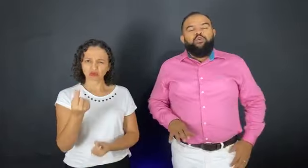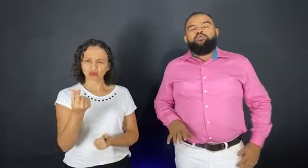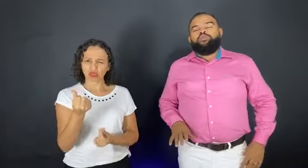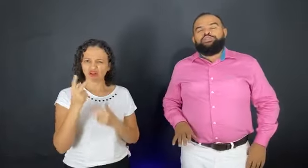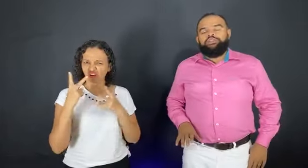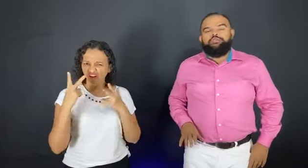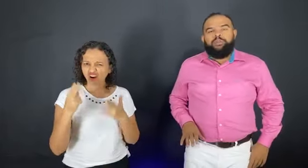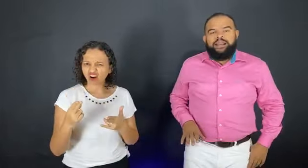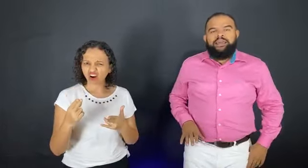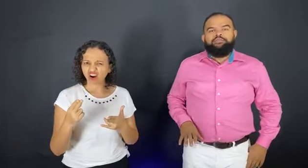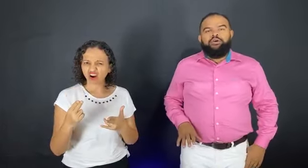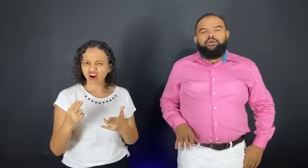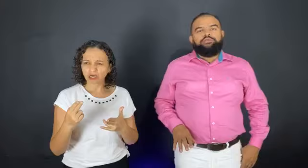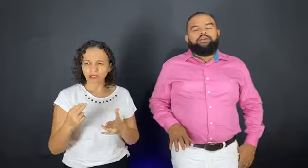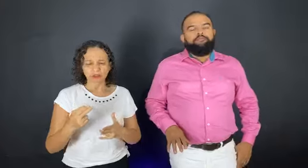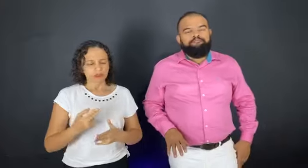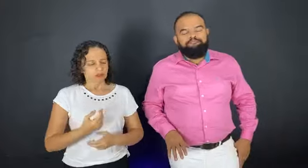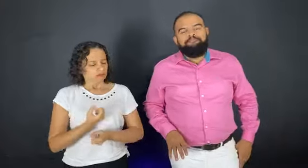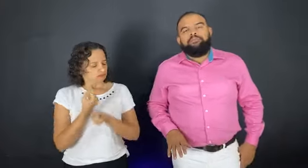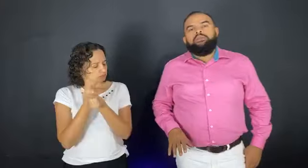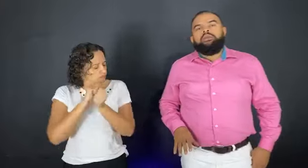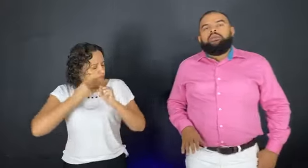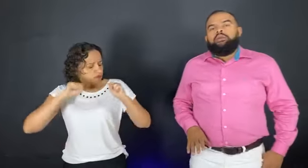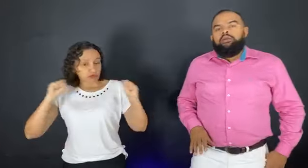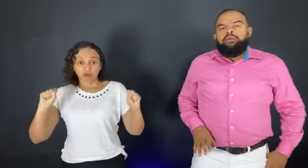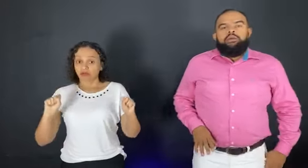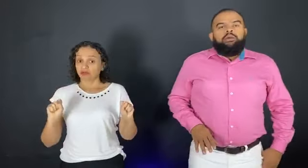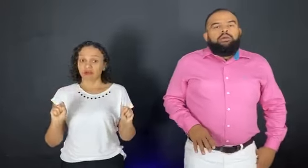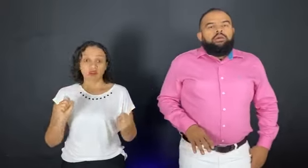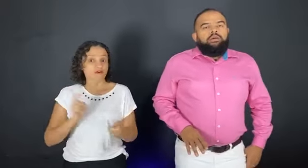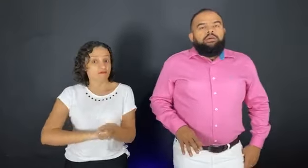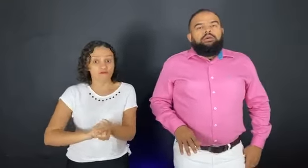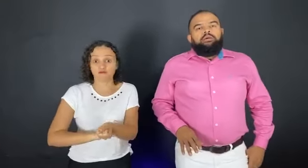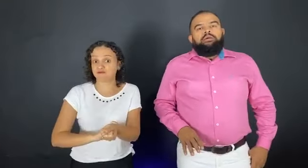foi o motivo para a revolta.